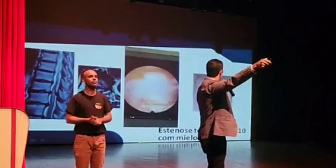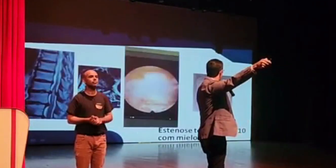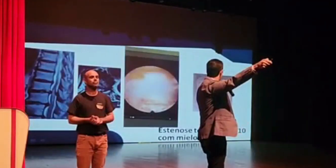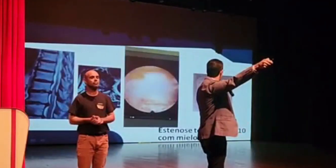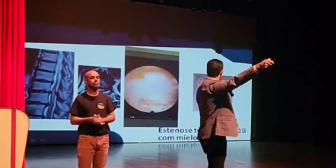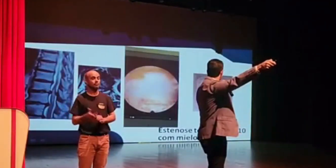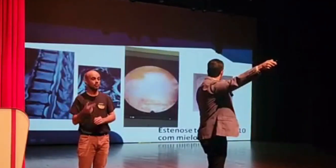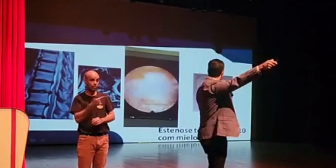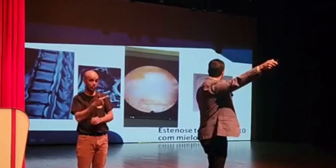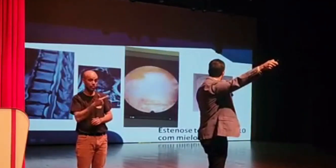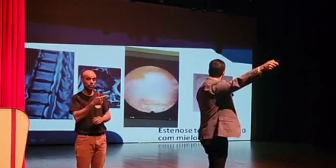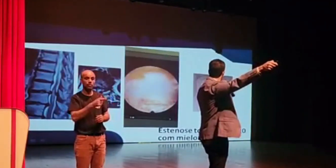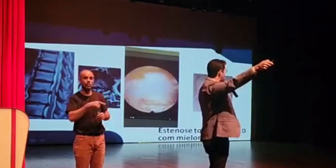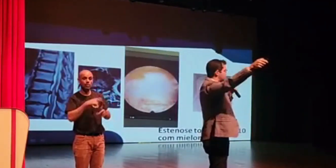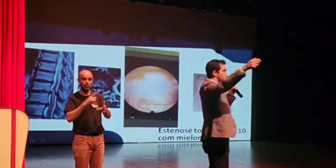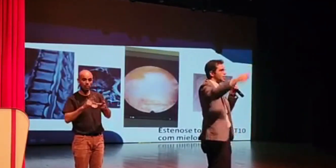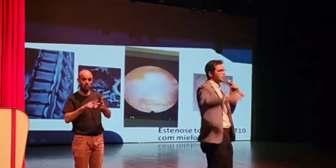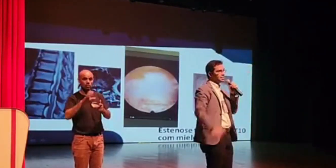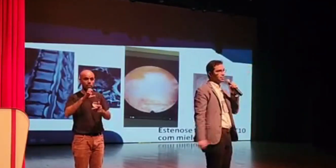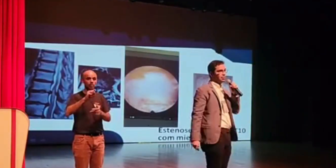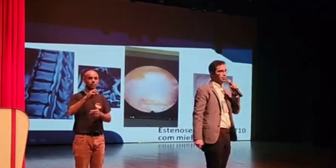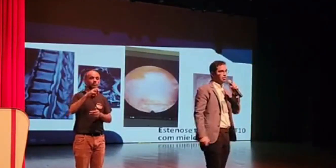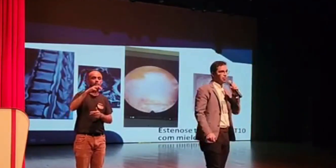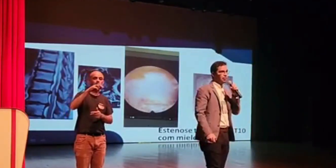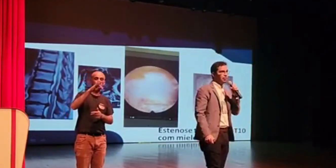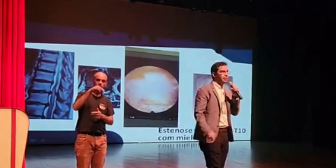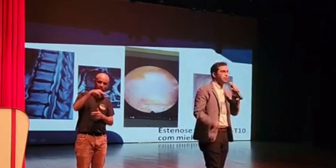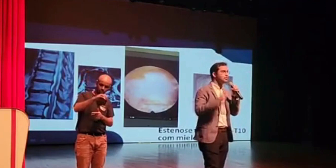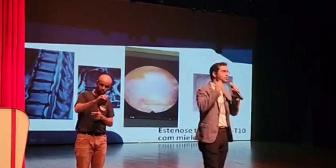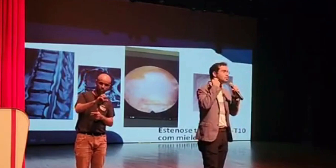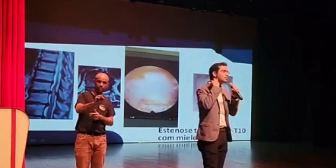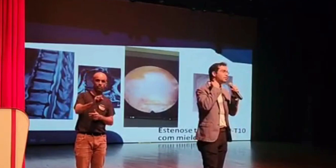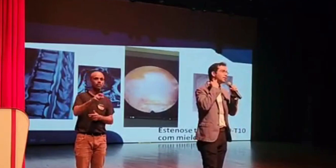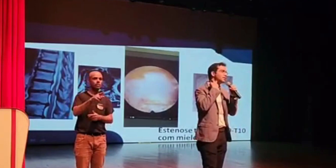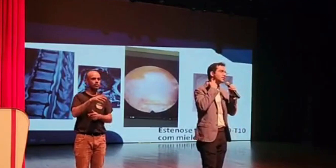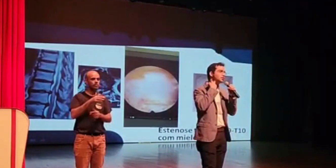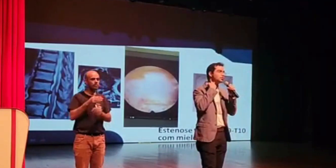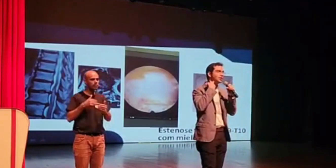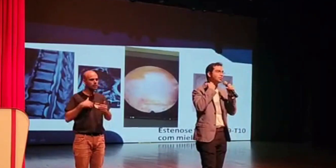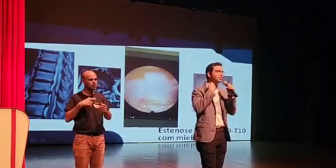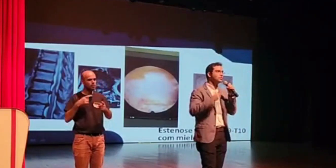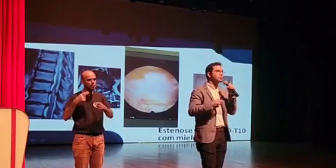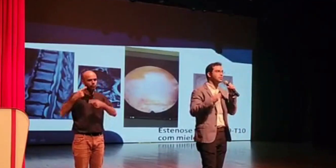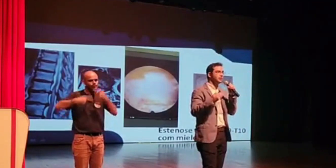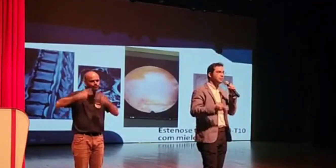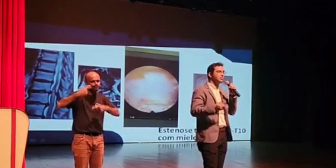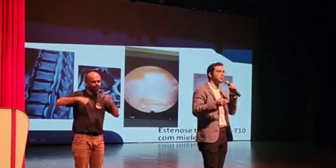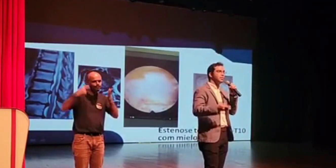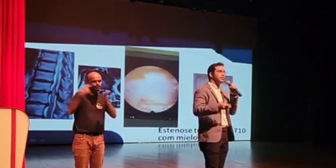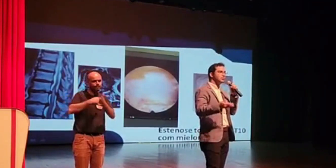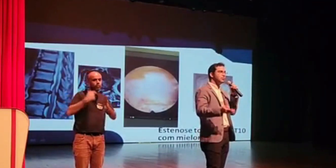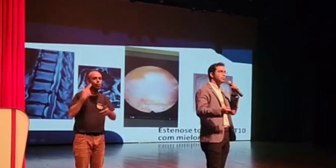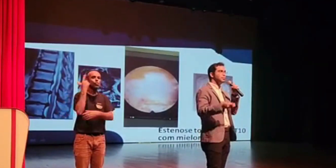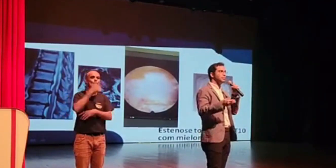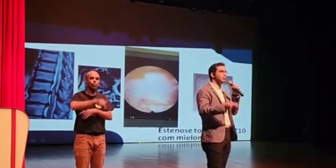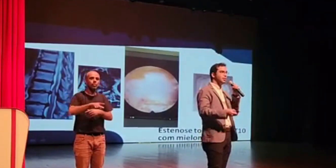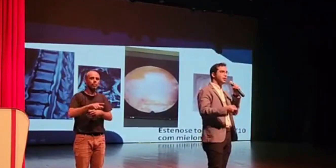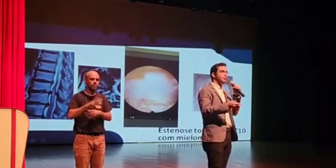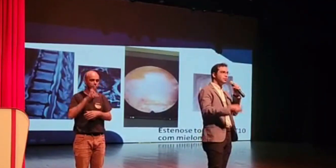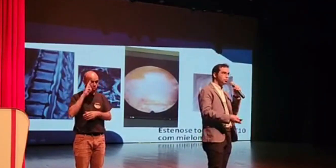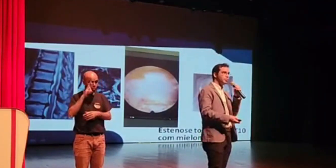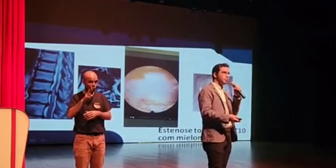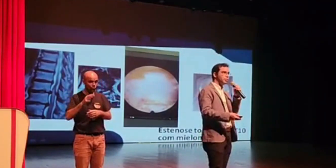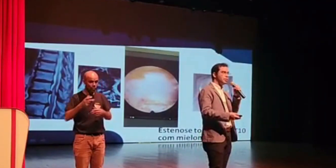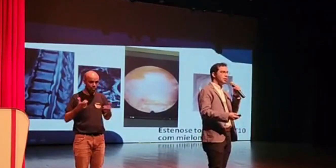Esse aqui é um outro caso, que é uma estenose torácica, que também isso já foi bastante questionado e nós conseguimos também resolver por